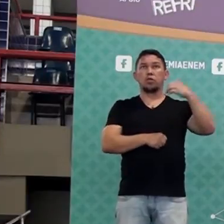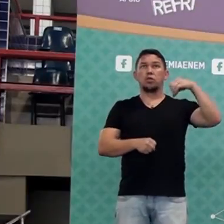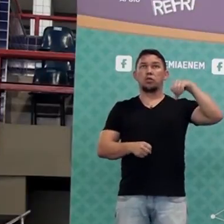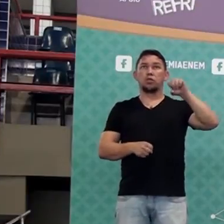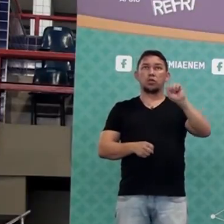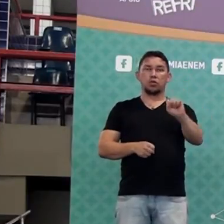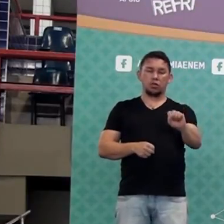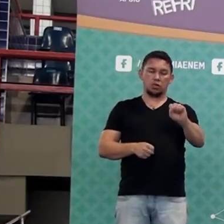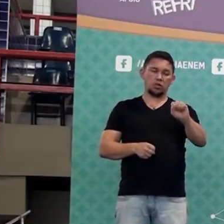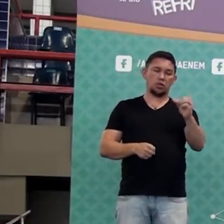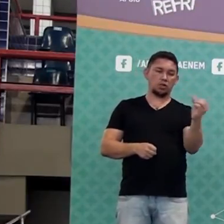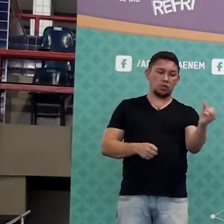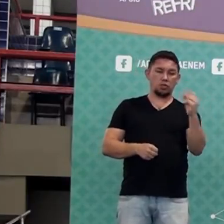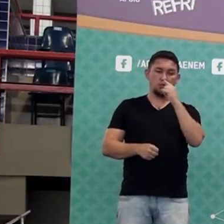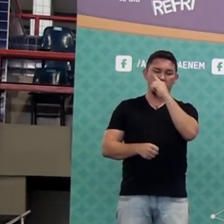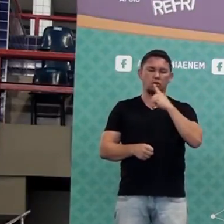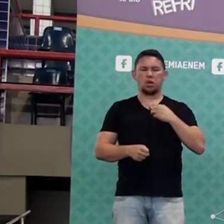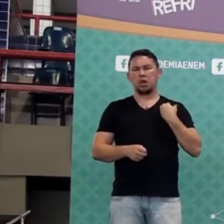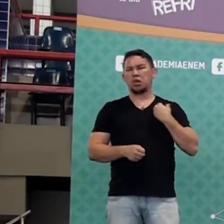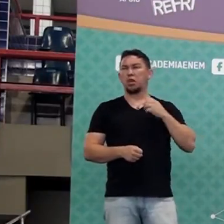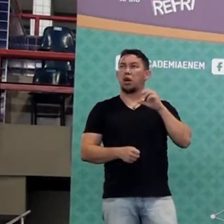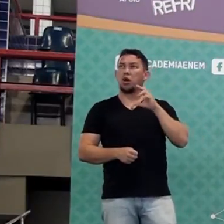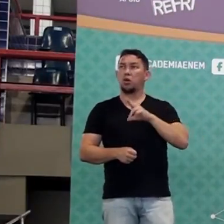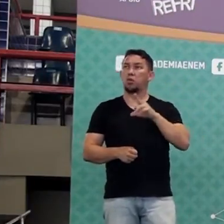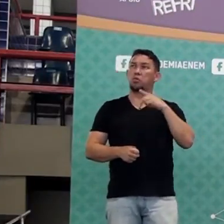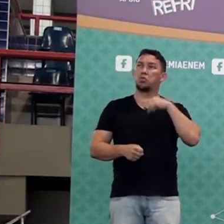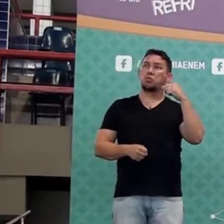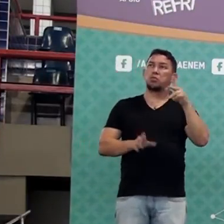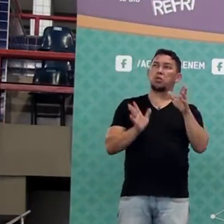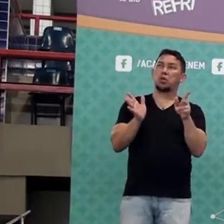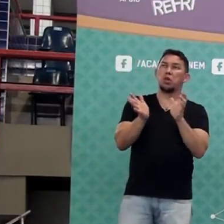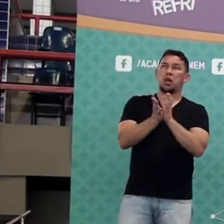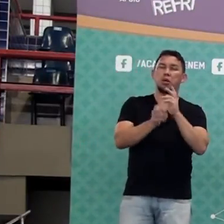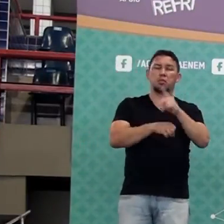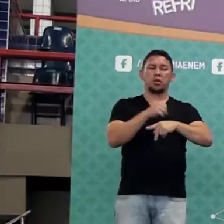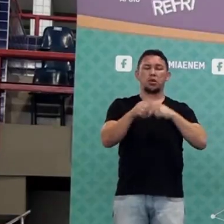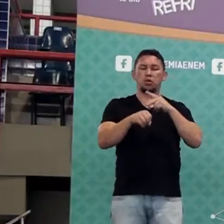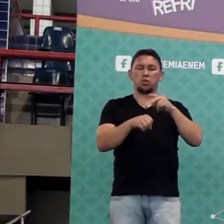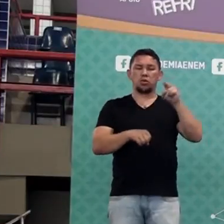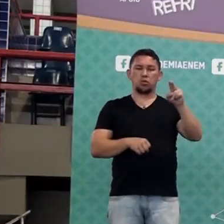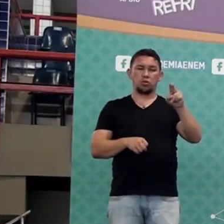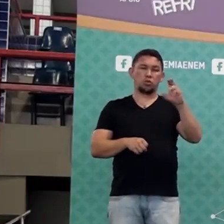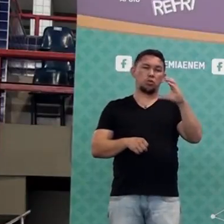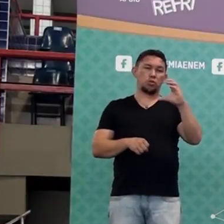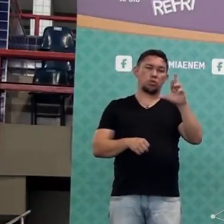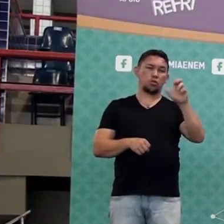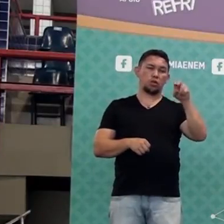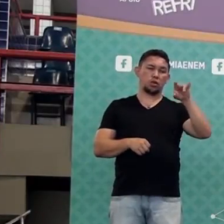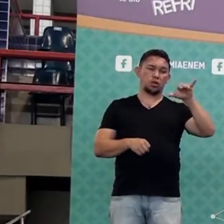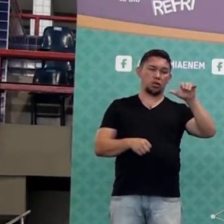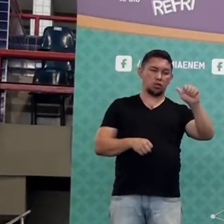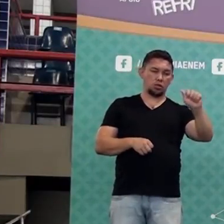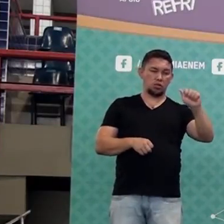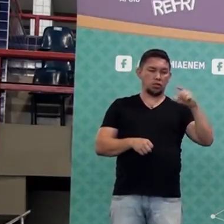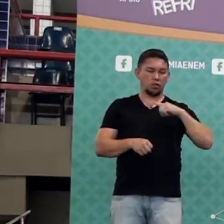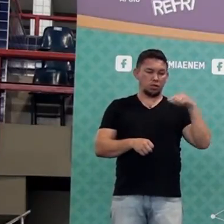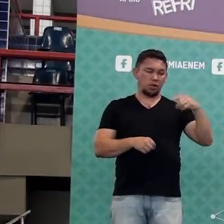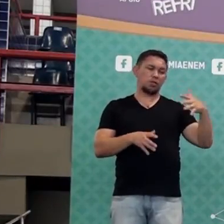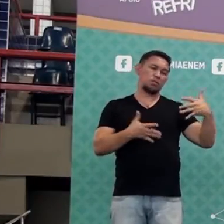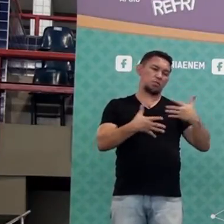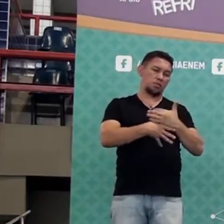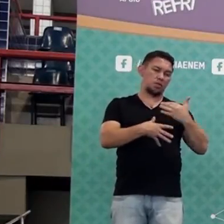1986, na época União Soviética, atualmente Ucrânia. Vocês já devem ter ouvido falar que era a cidade de Chernobyl,